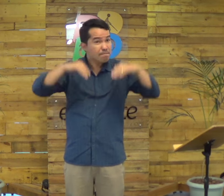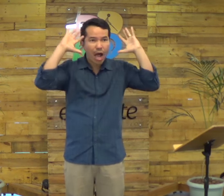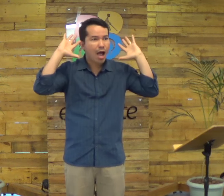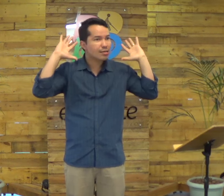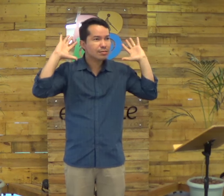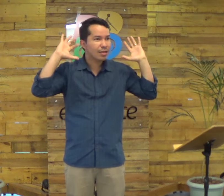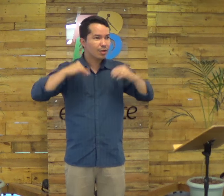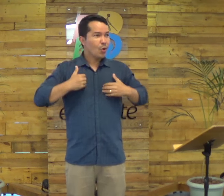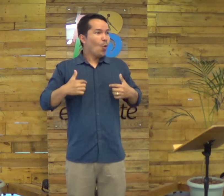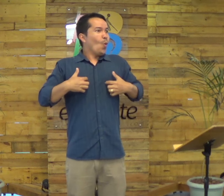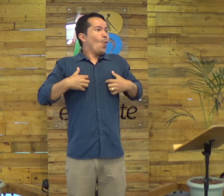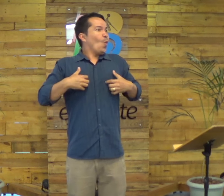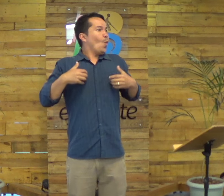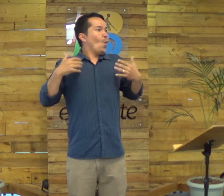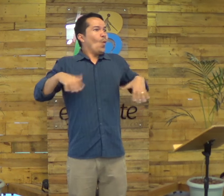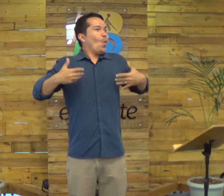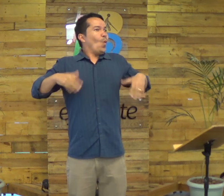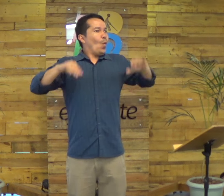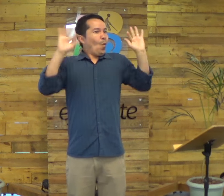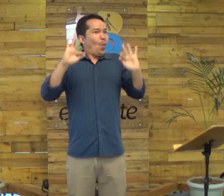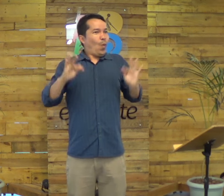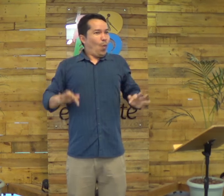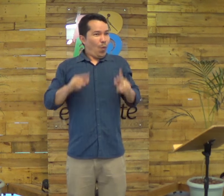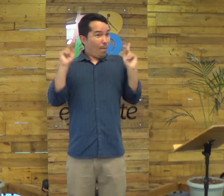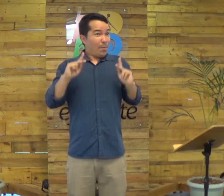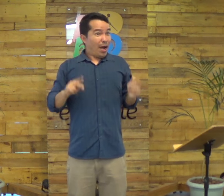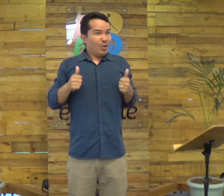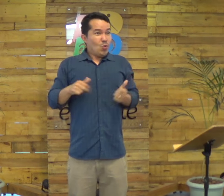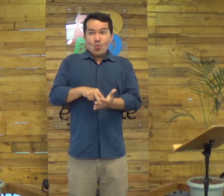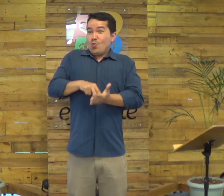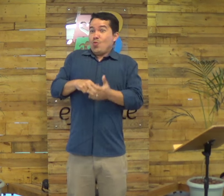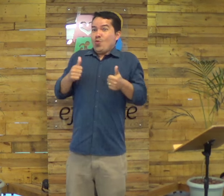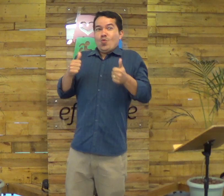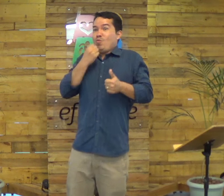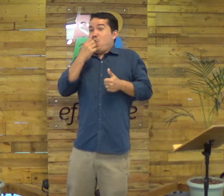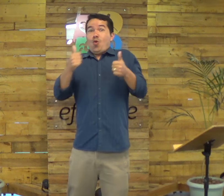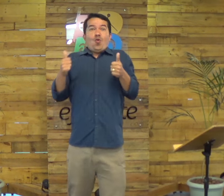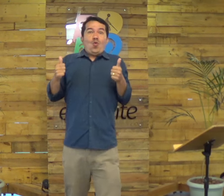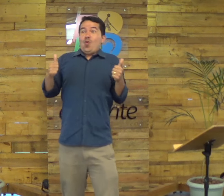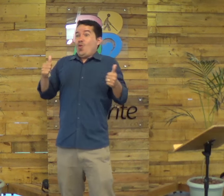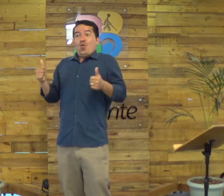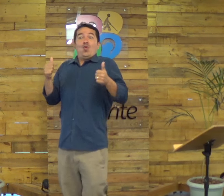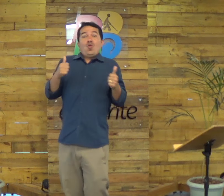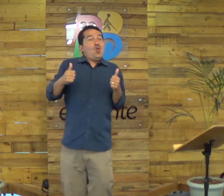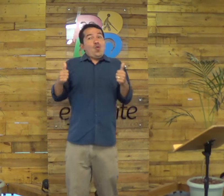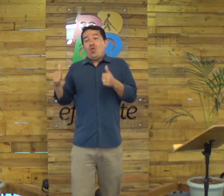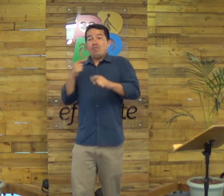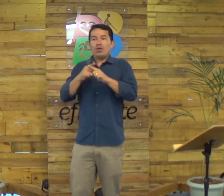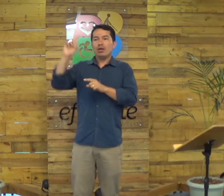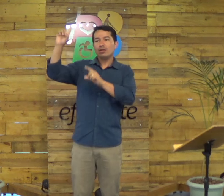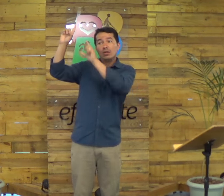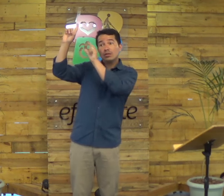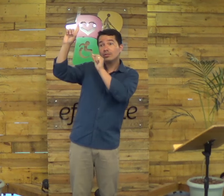vai nos abençoar, cada vez mais. E eu vou me sentir feliz, né? Eu vou me sentir em paz, vou ficar com Deus, porque as coisas,